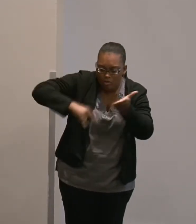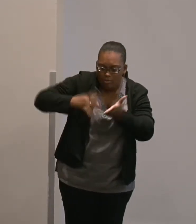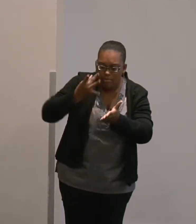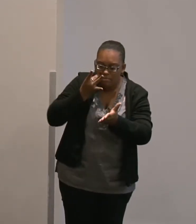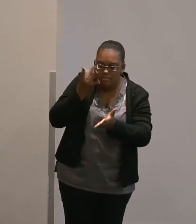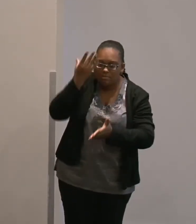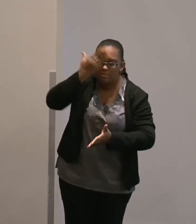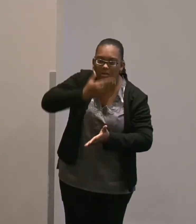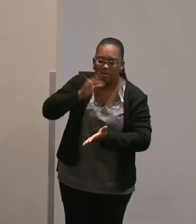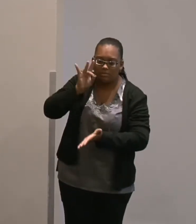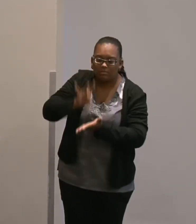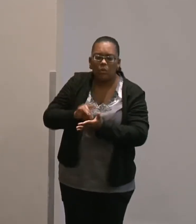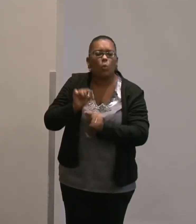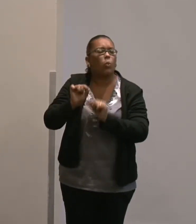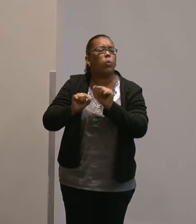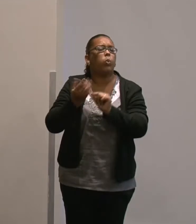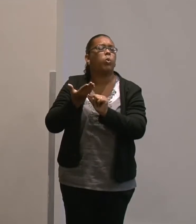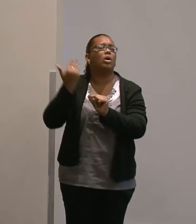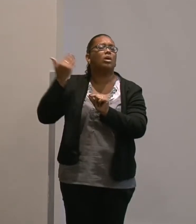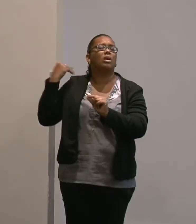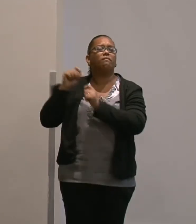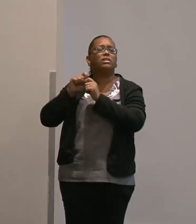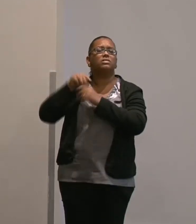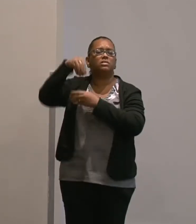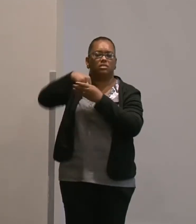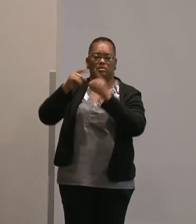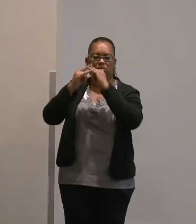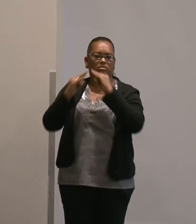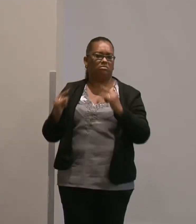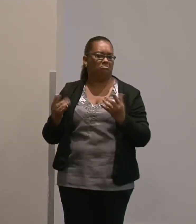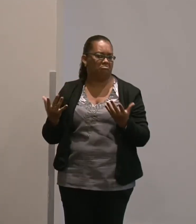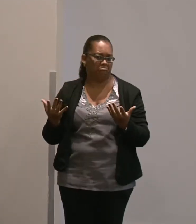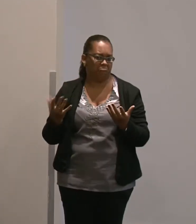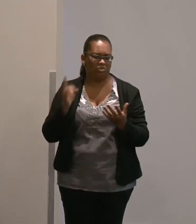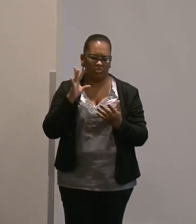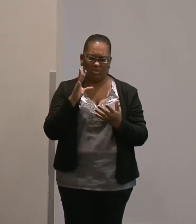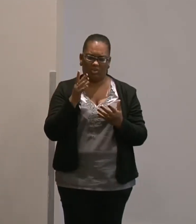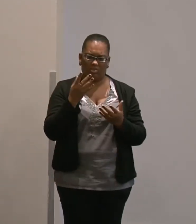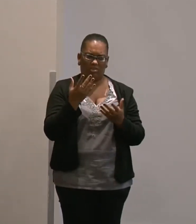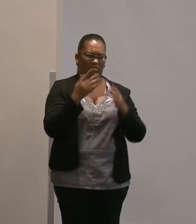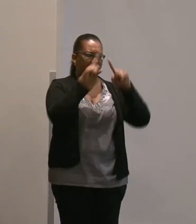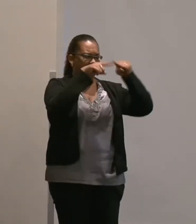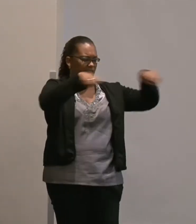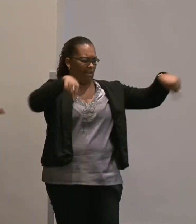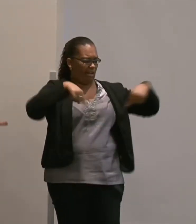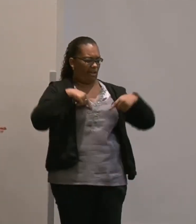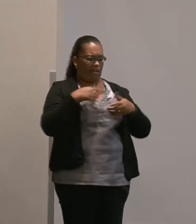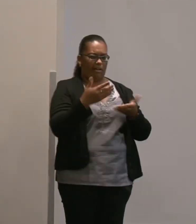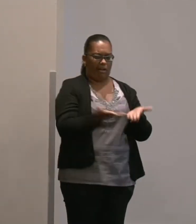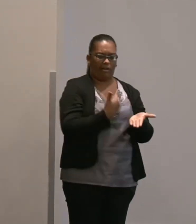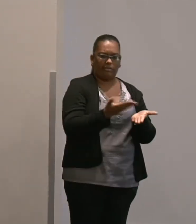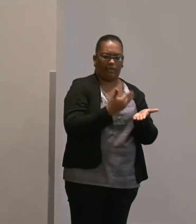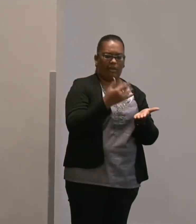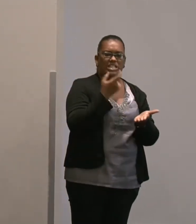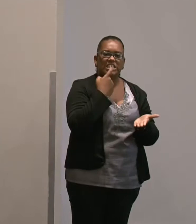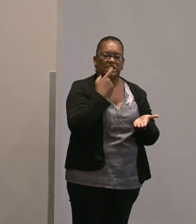certo o que eles faziam dentro do instituto, além de ficar no encadernação, nessa parte assim.